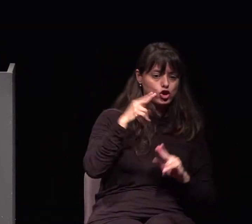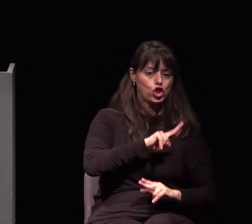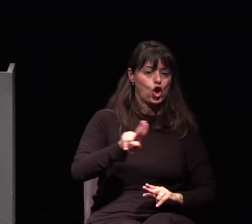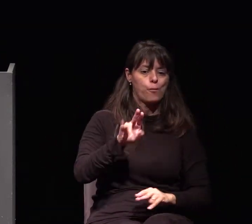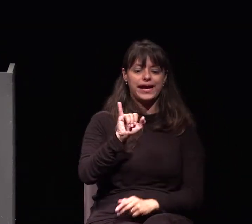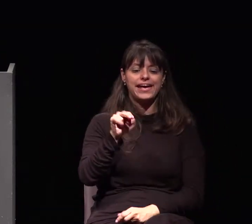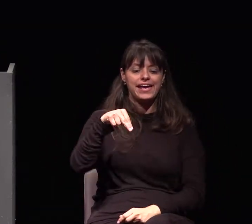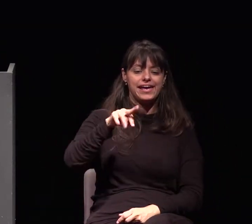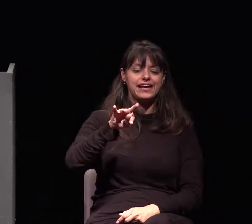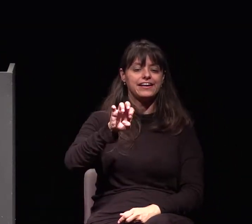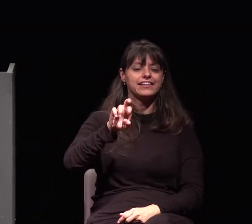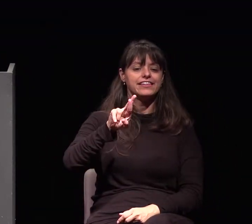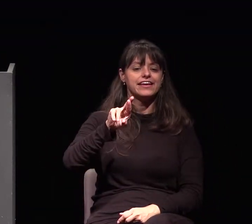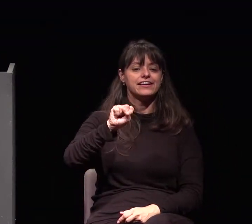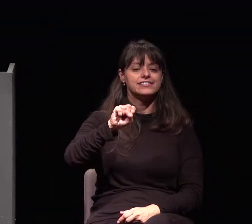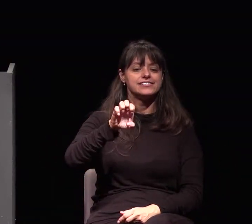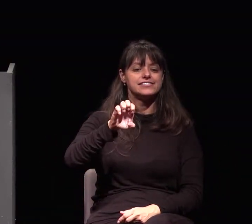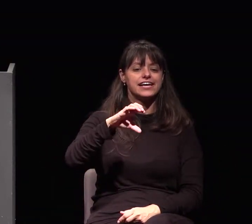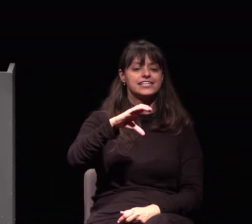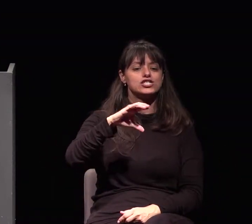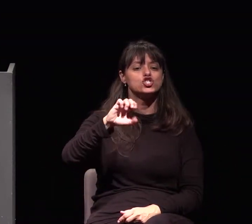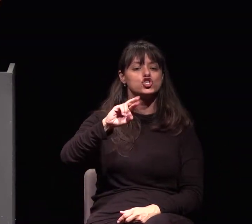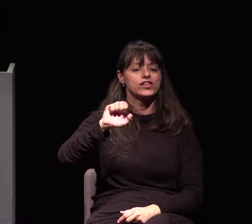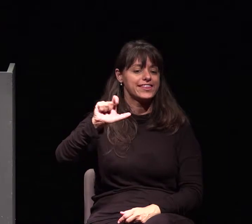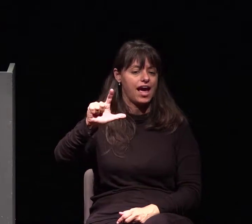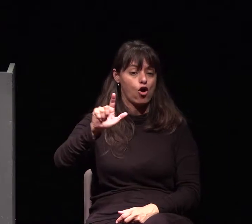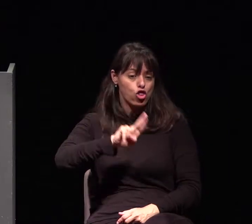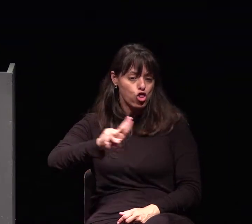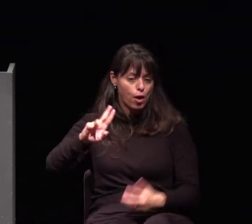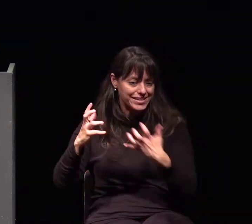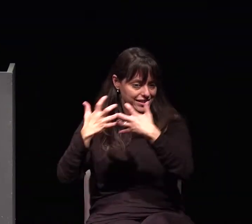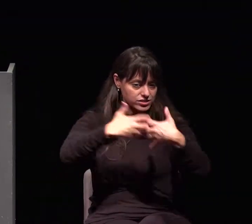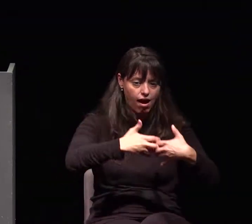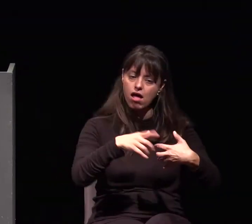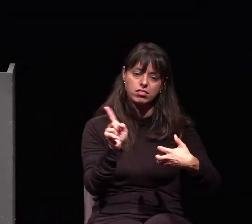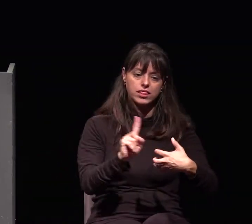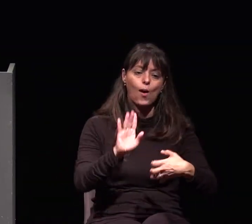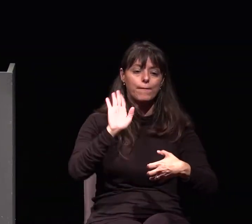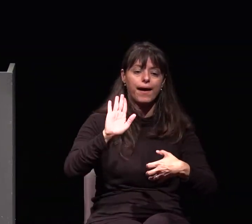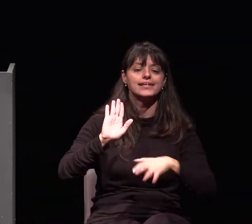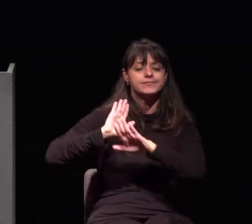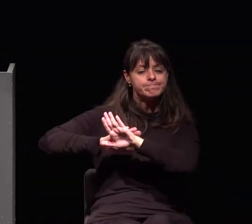ela trouxe, tem uns pensamentos dela, já trazem